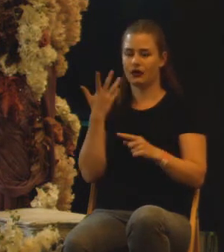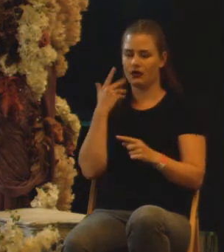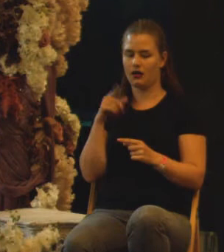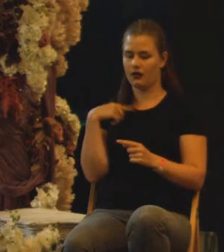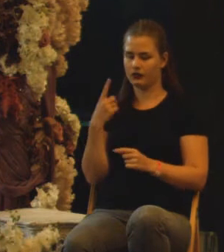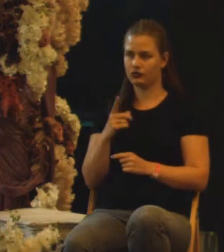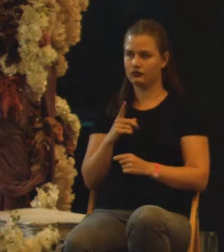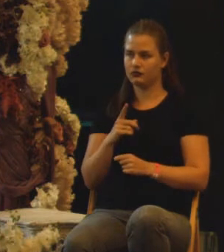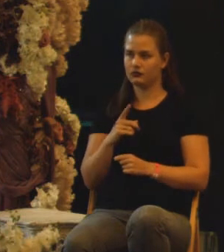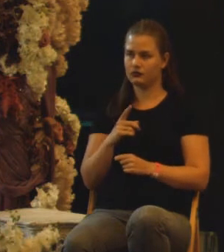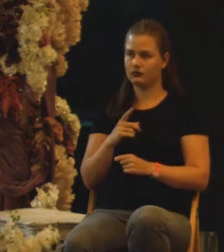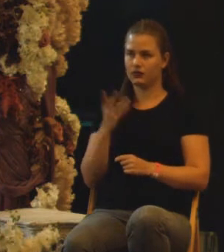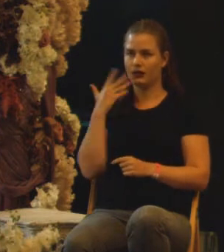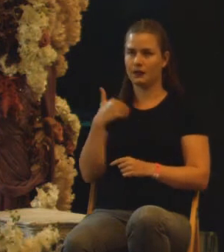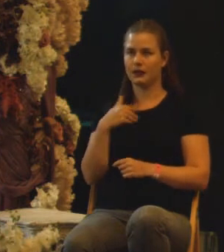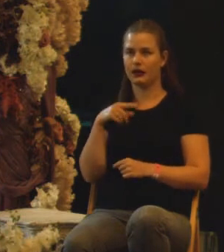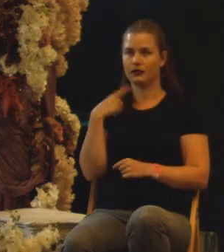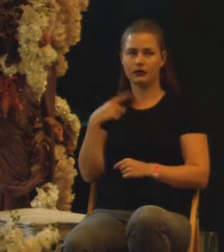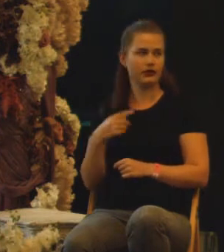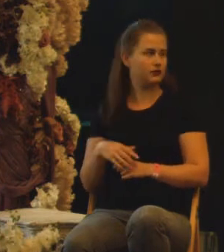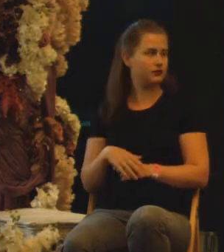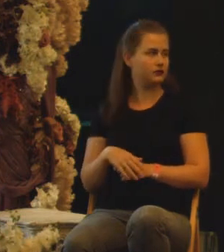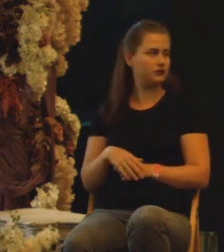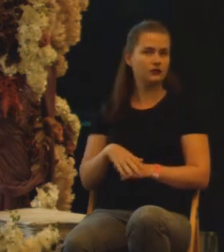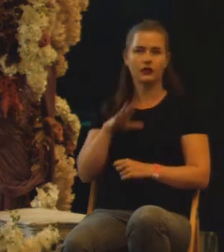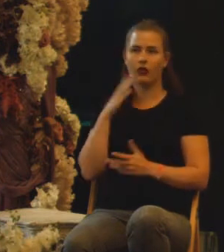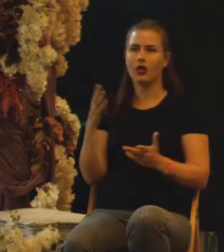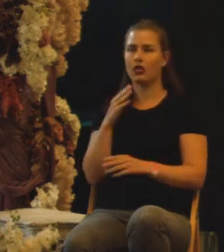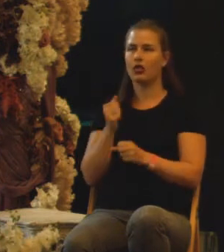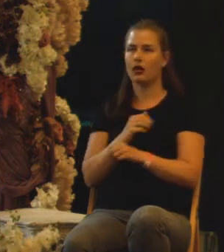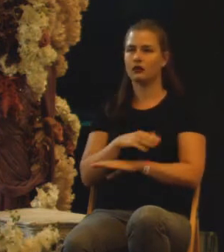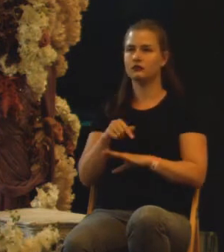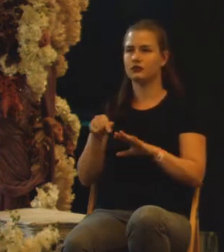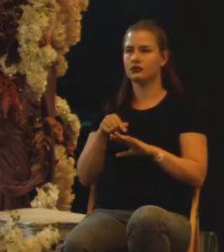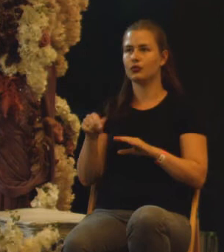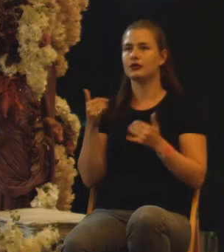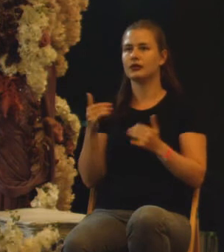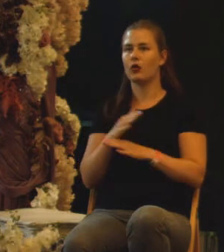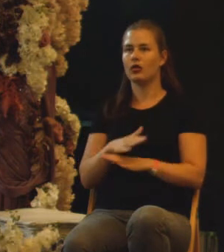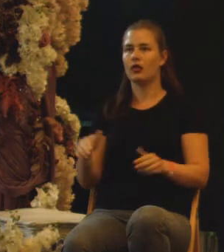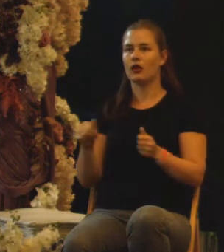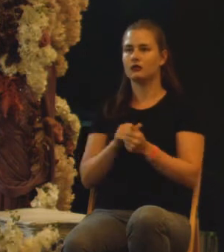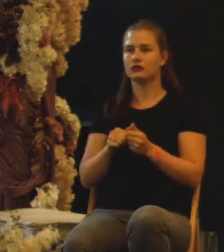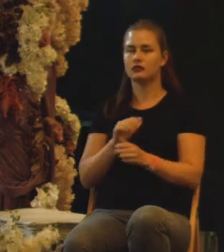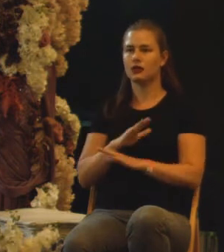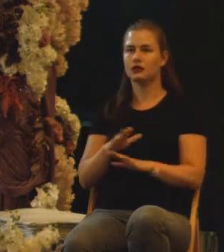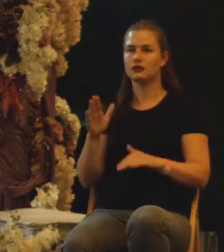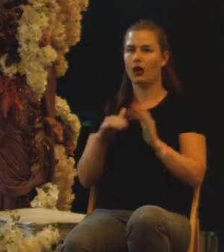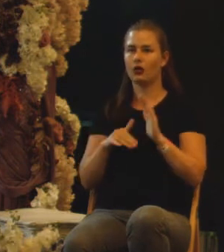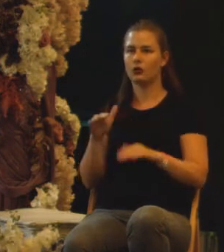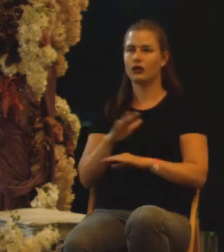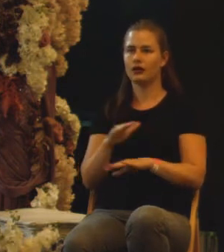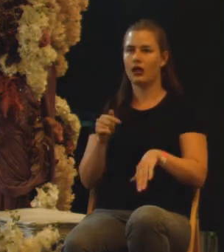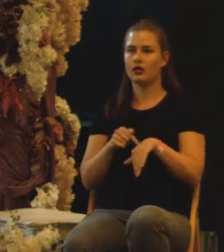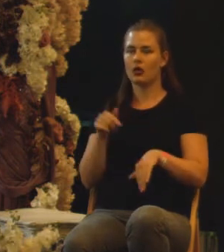говорю, когда мне говорит девушка, которая мне делает маникюр, сегодня не мыть, не стирать, руки не парить.